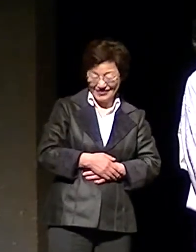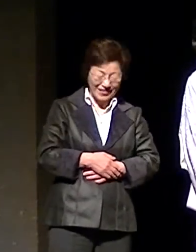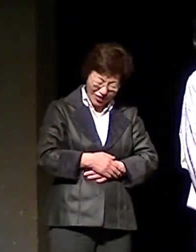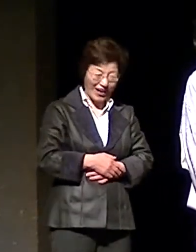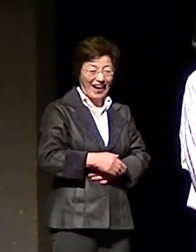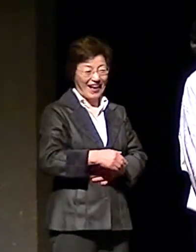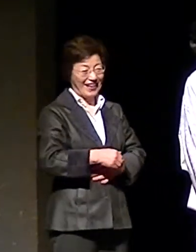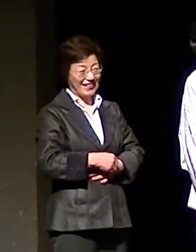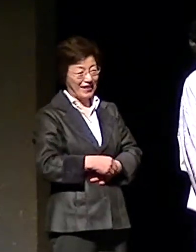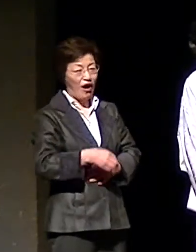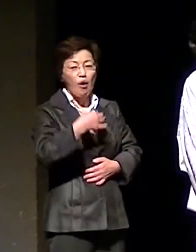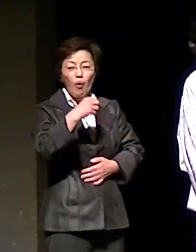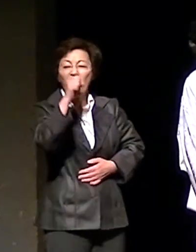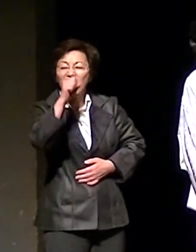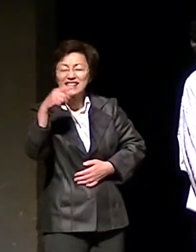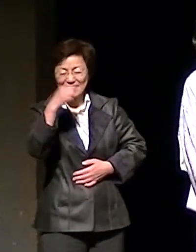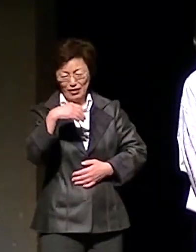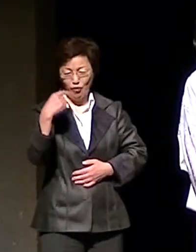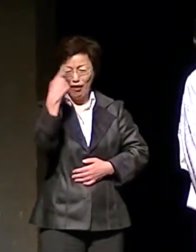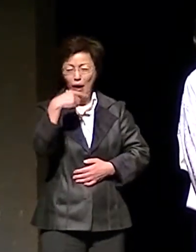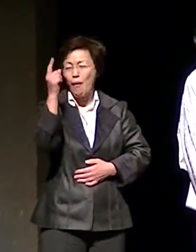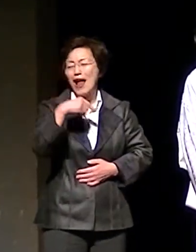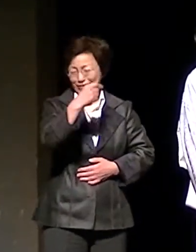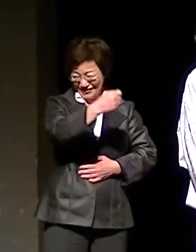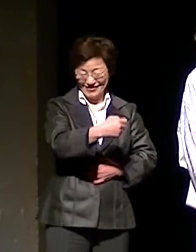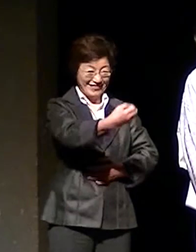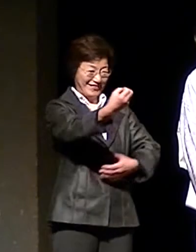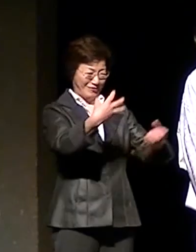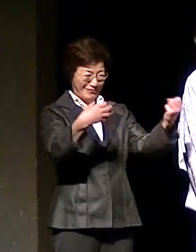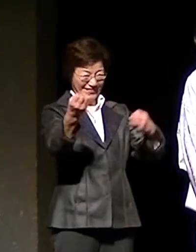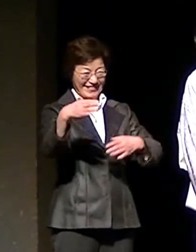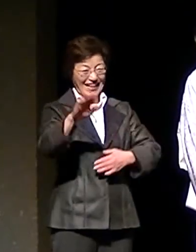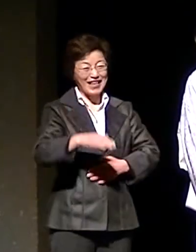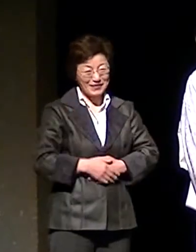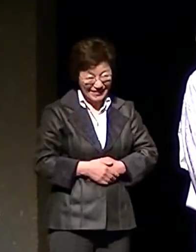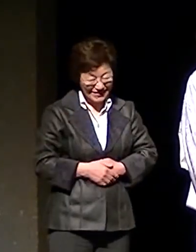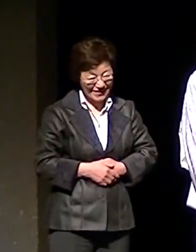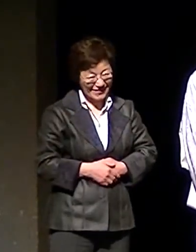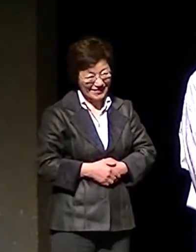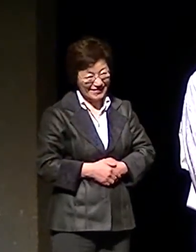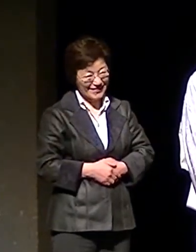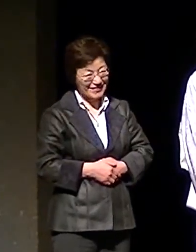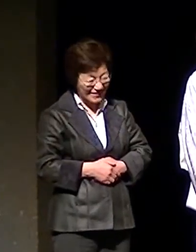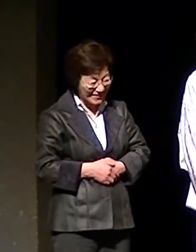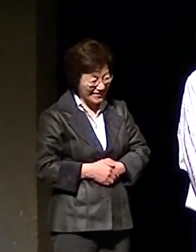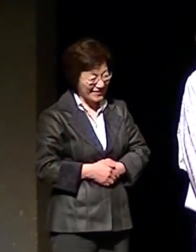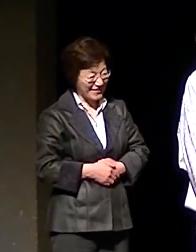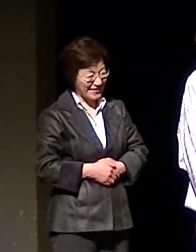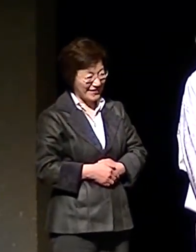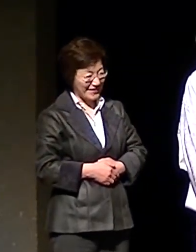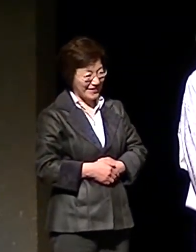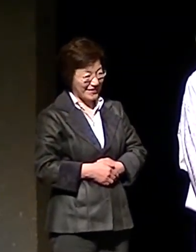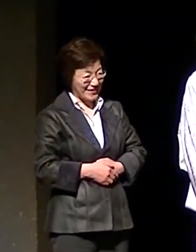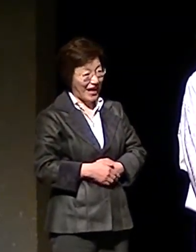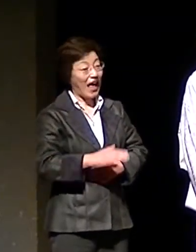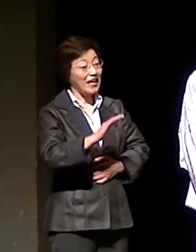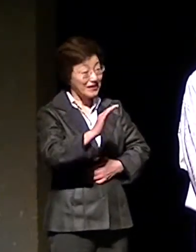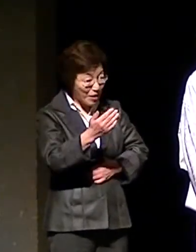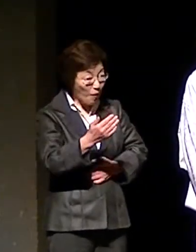は声がいいけど顔がダメだな、いろんな文句を言われ、それ